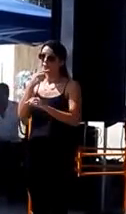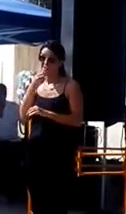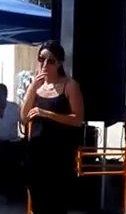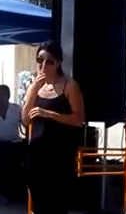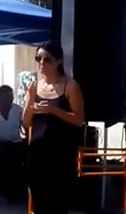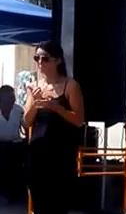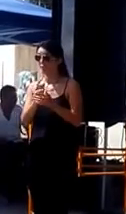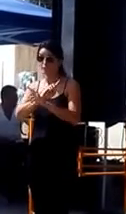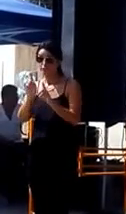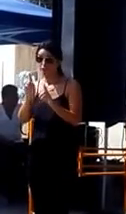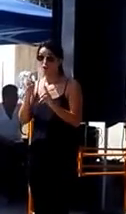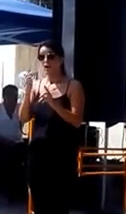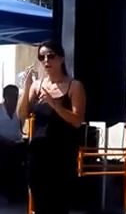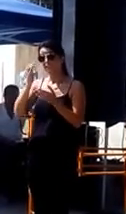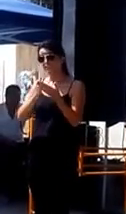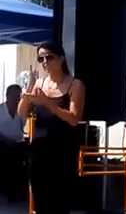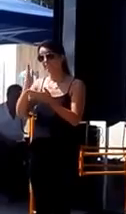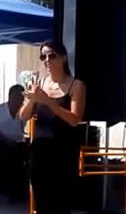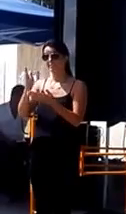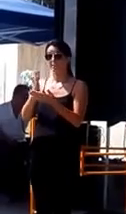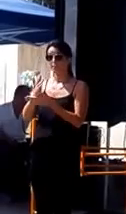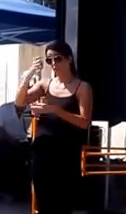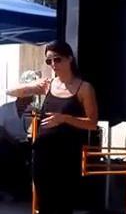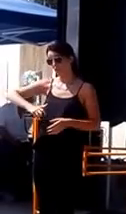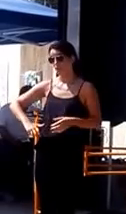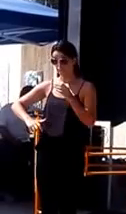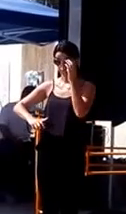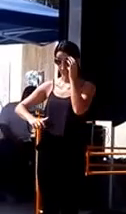sencillos. Siempre uno se tiene que